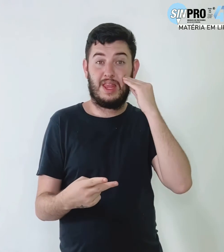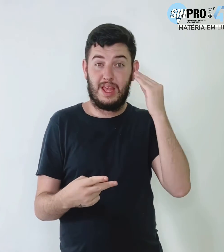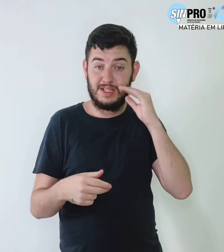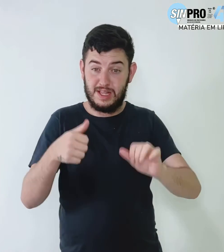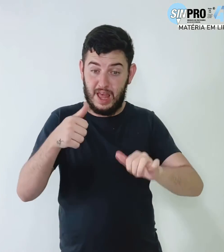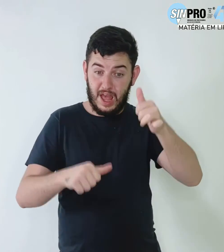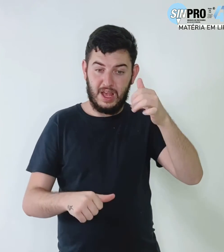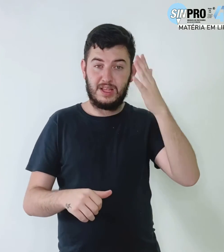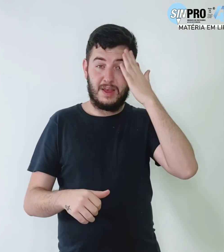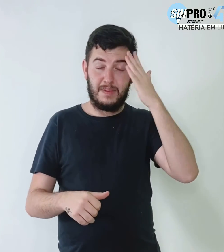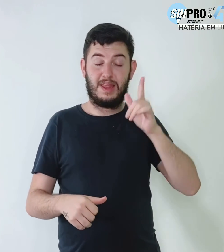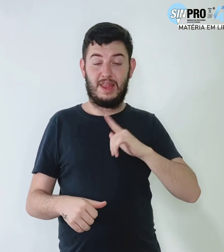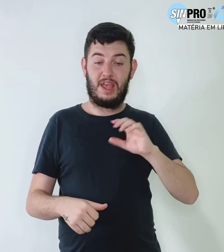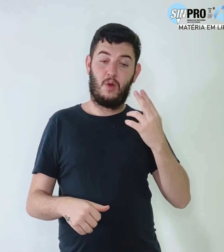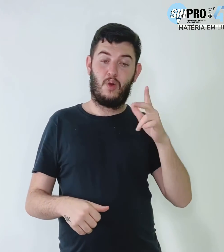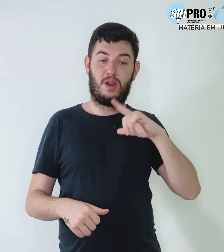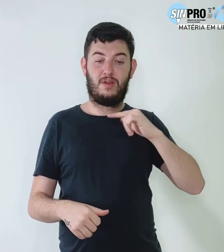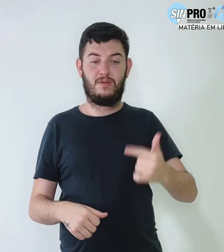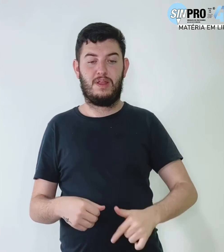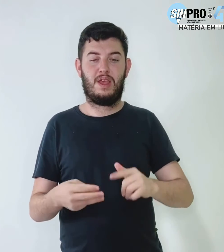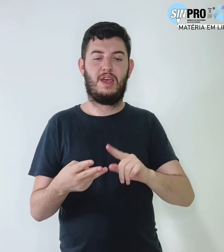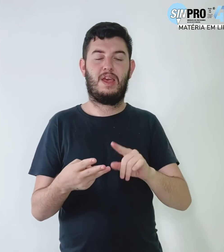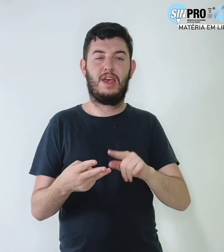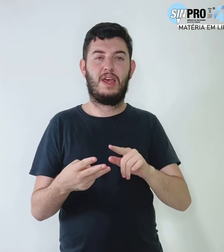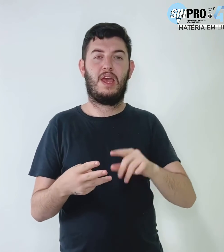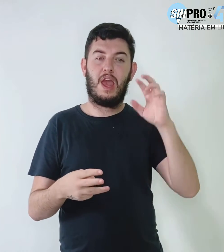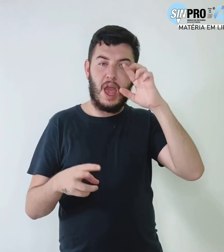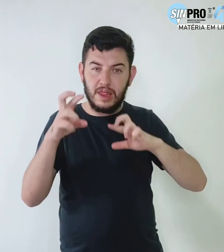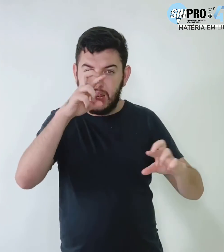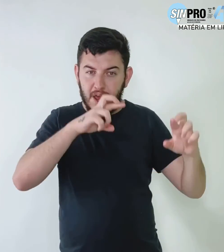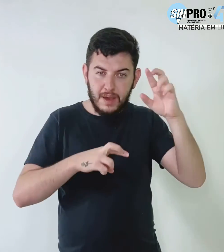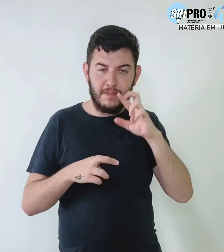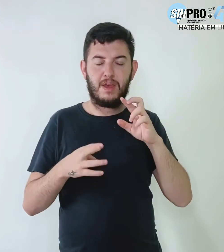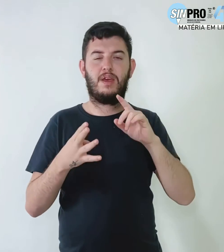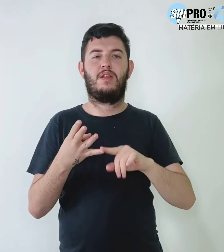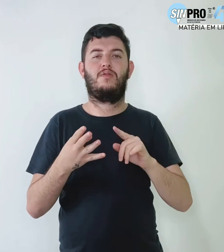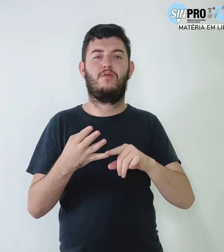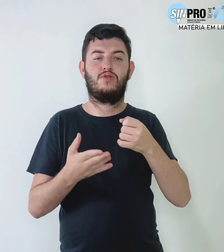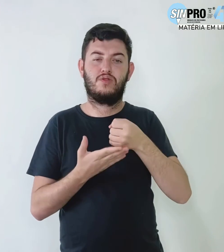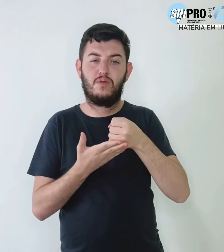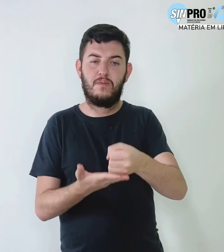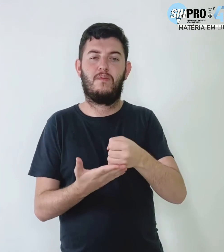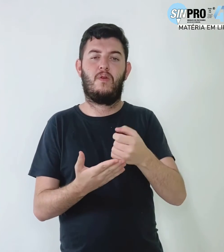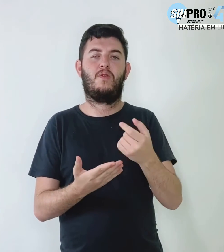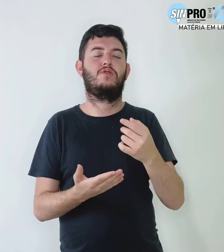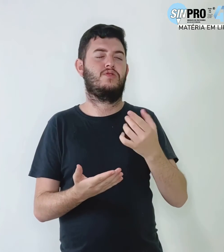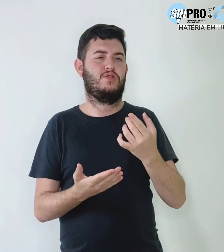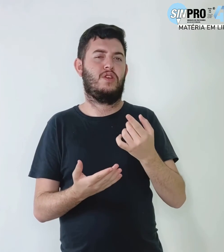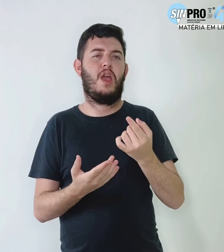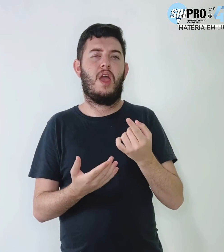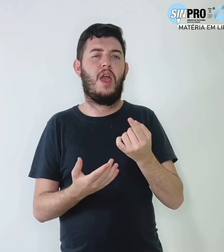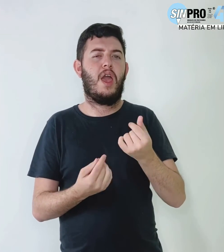testagem, rastreamento de contato, suporte social e econômico, comunicação de risco,